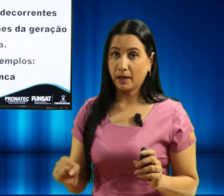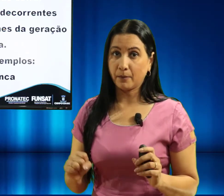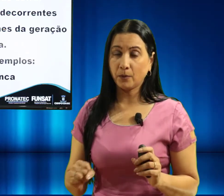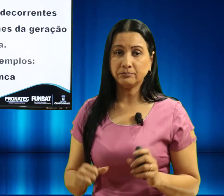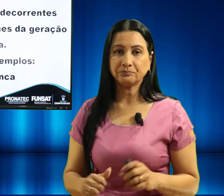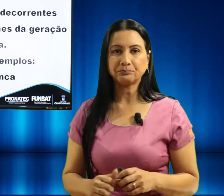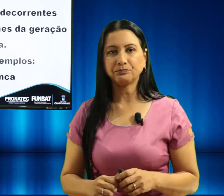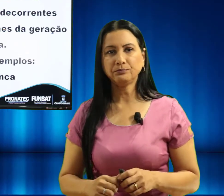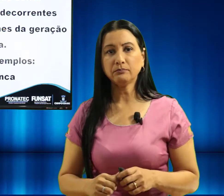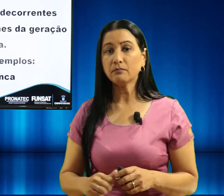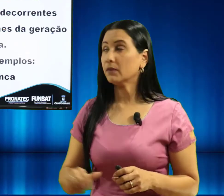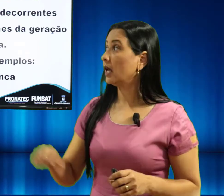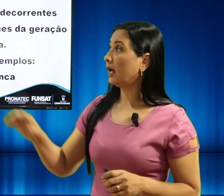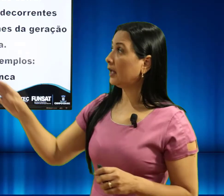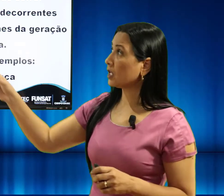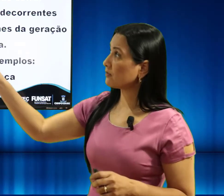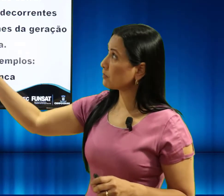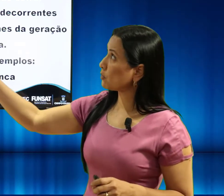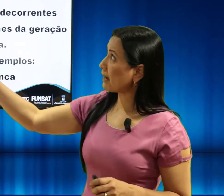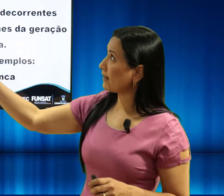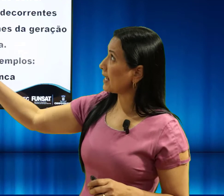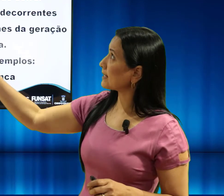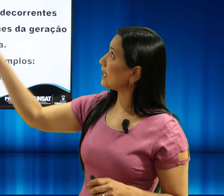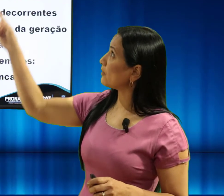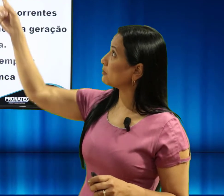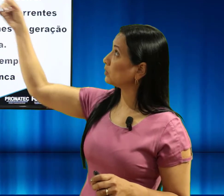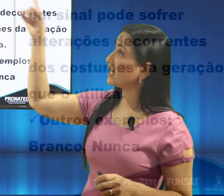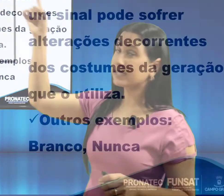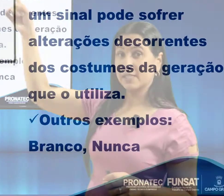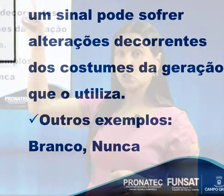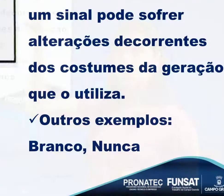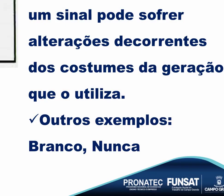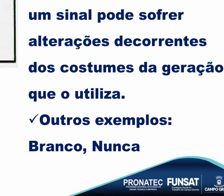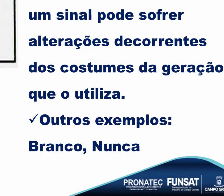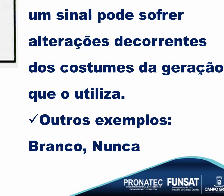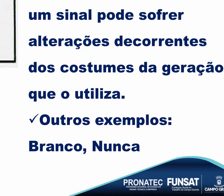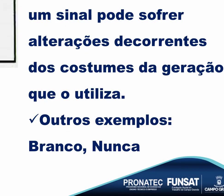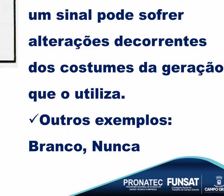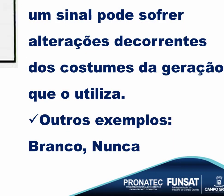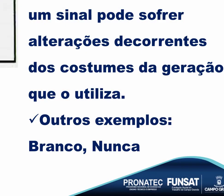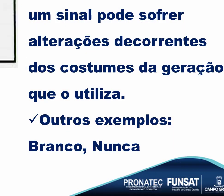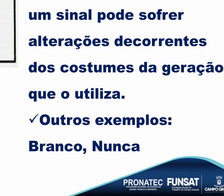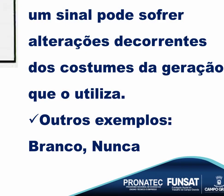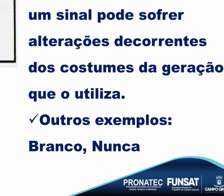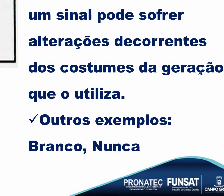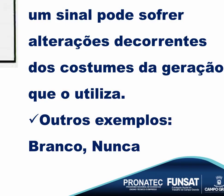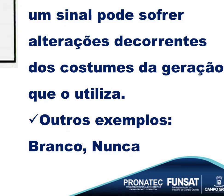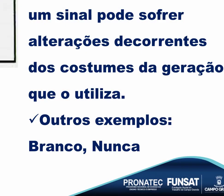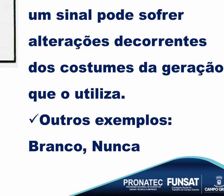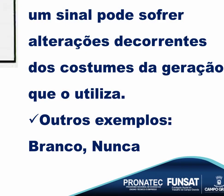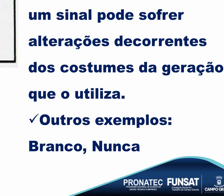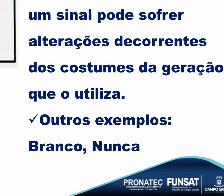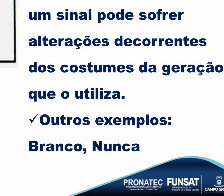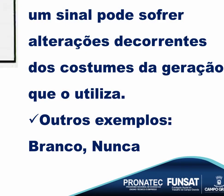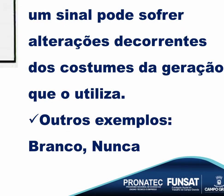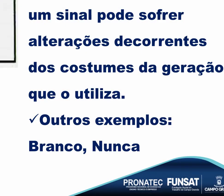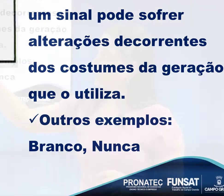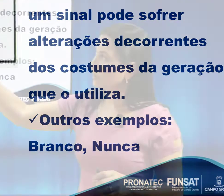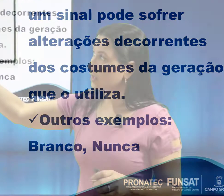bom? E nós vemos uma variação, as mudanças históricas. Como assim mudanças históricas? Nós